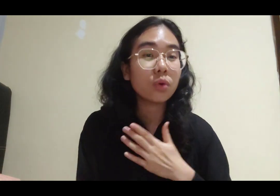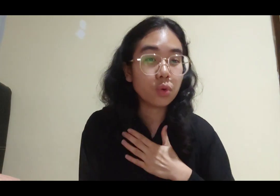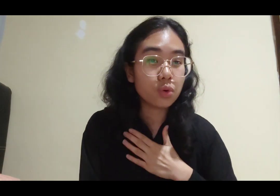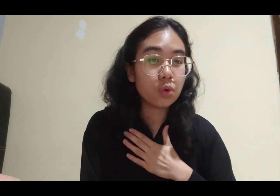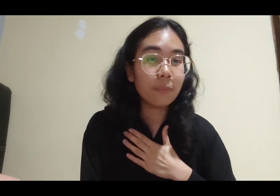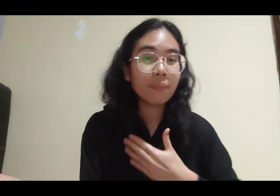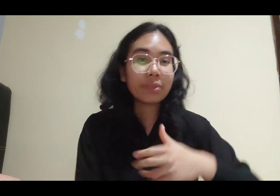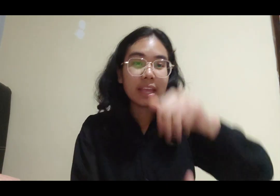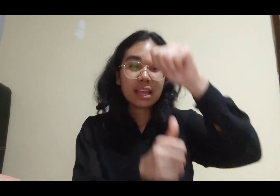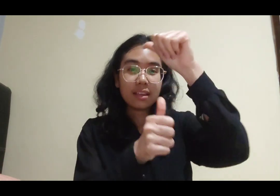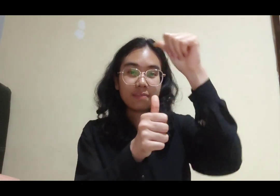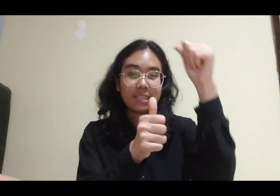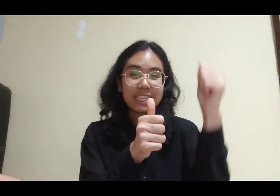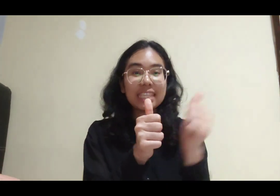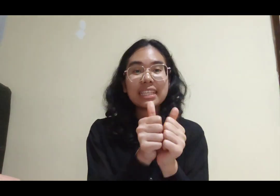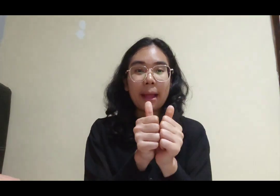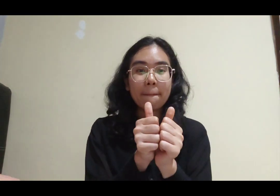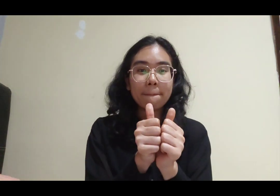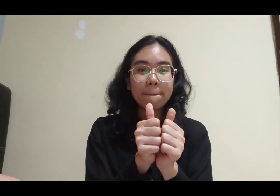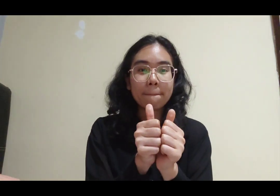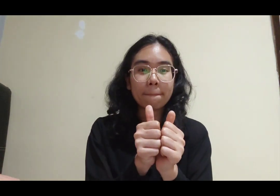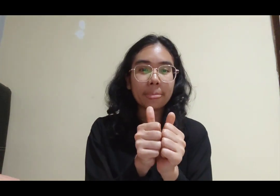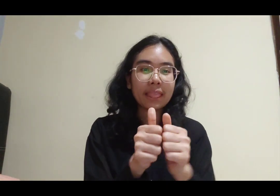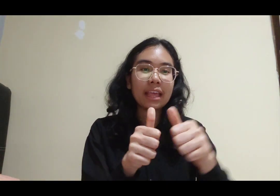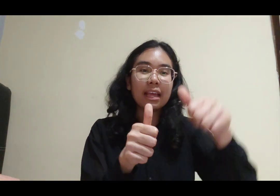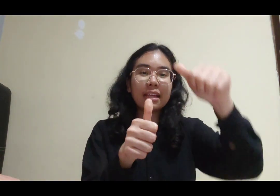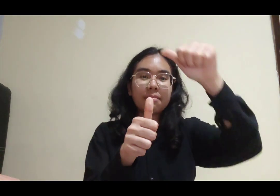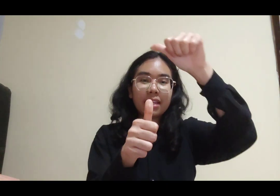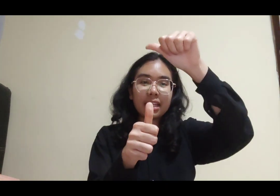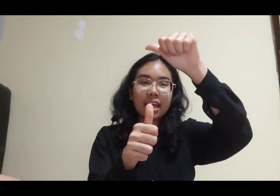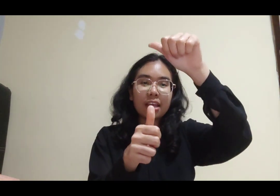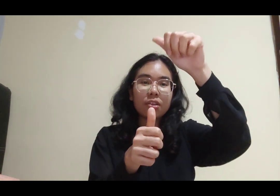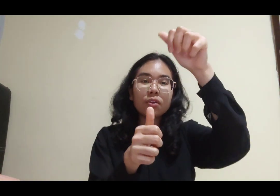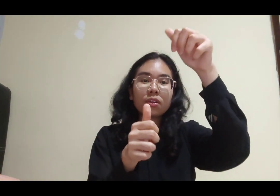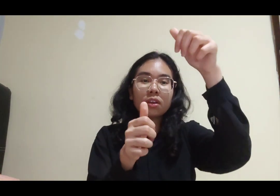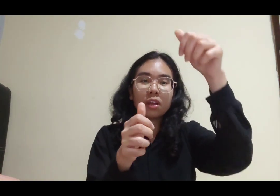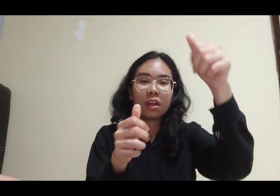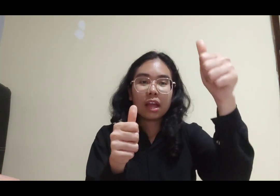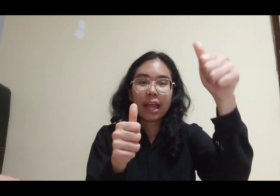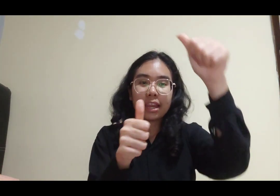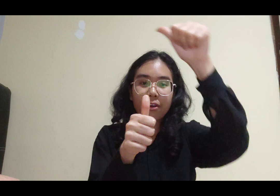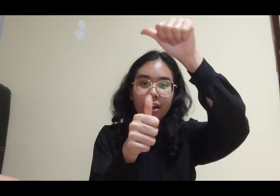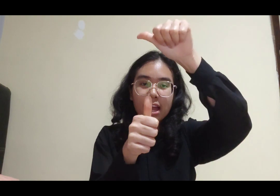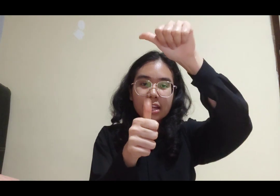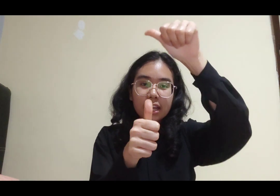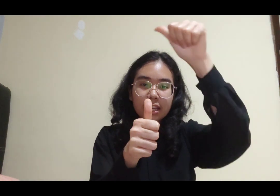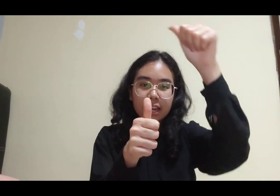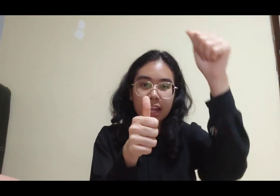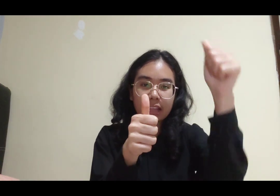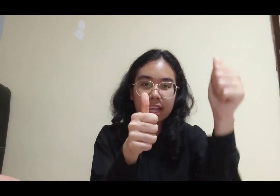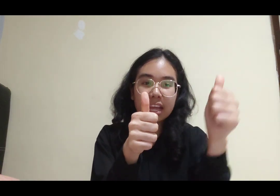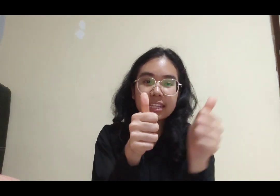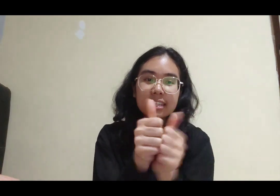besertaku. Beserta. Menyertai itu ada orang yang dari atas ke